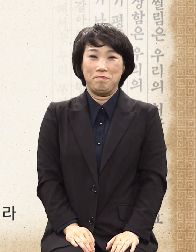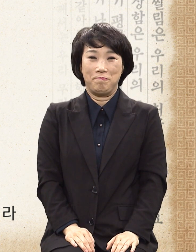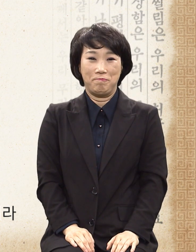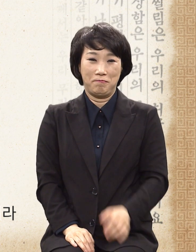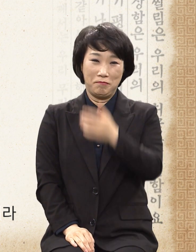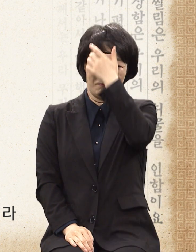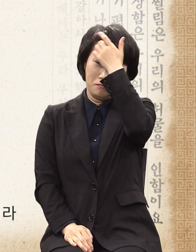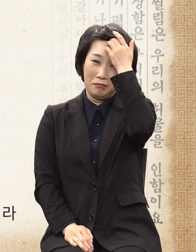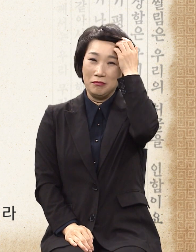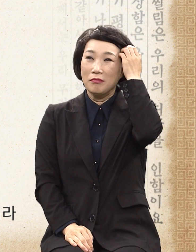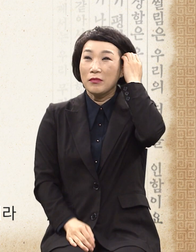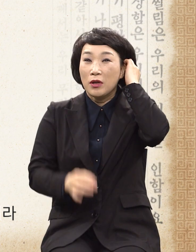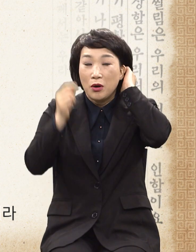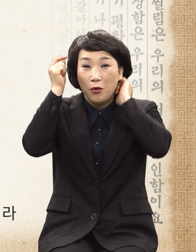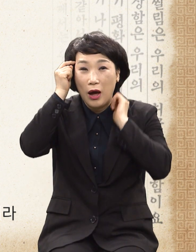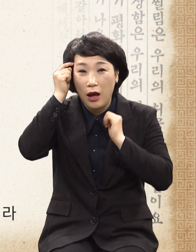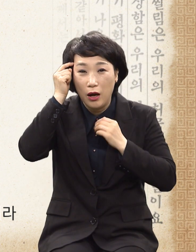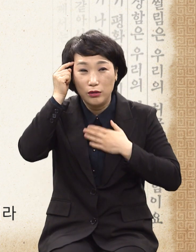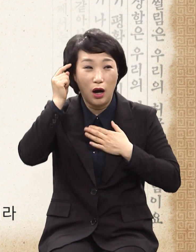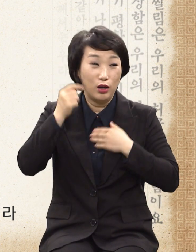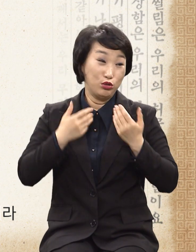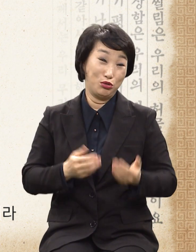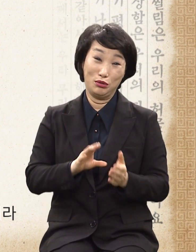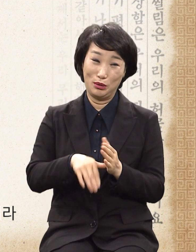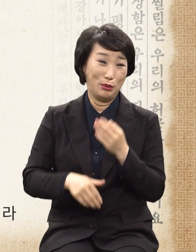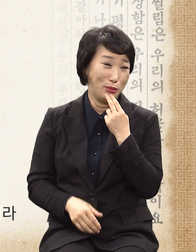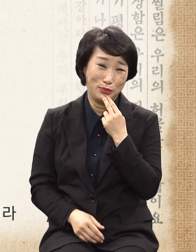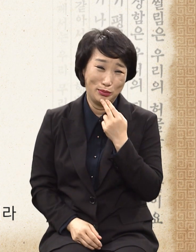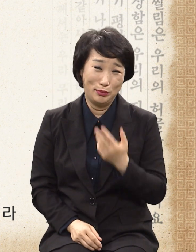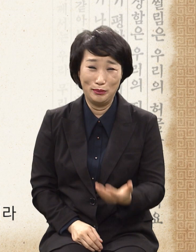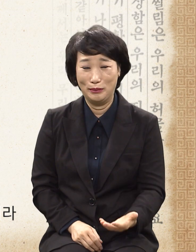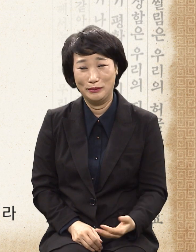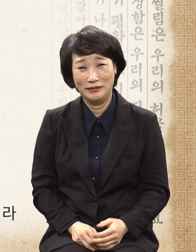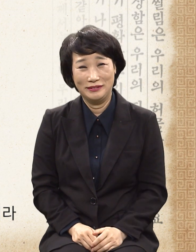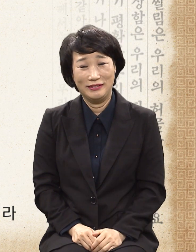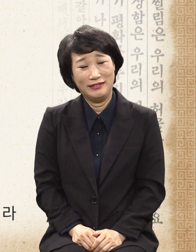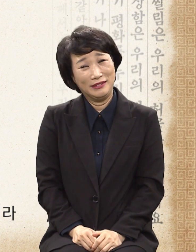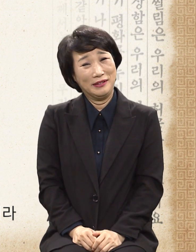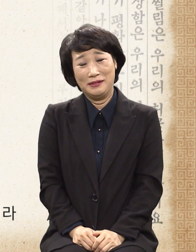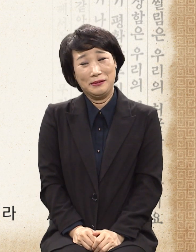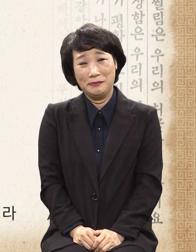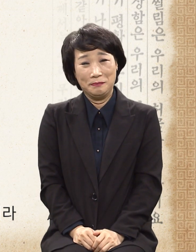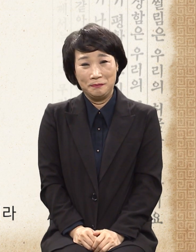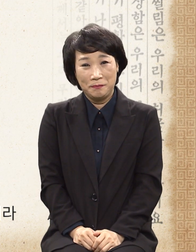왜? 쉴 데가 없어요. 참